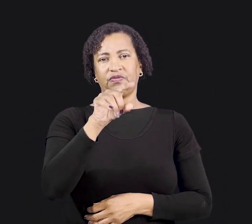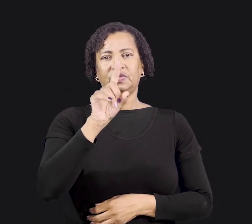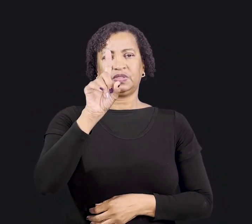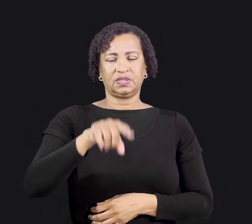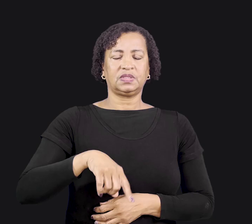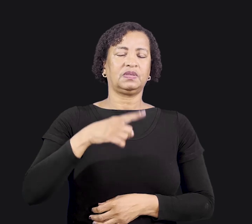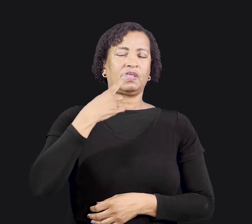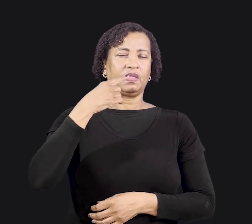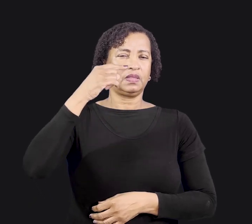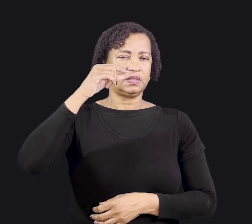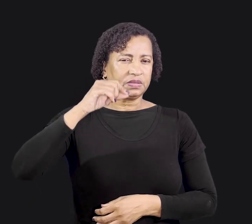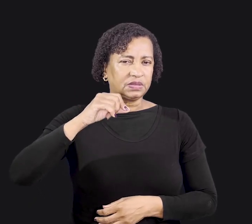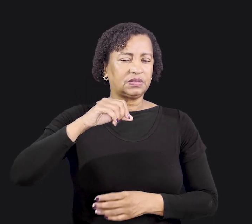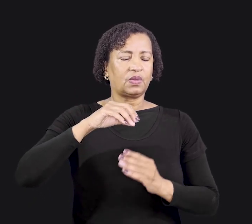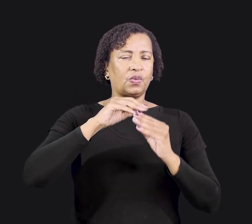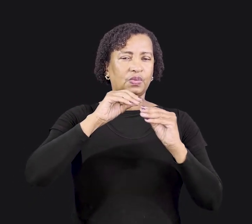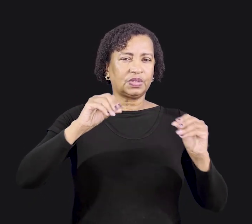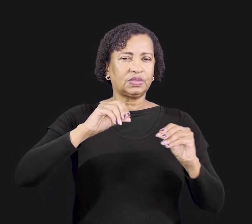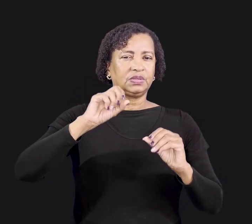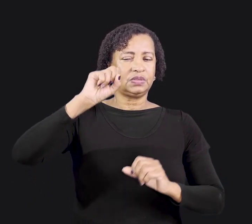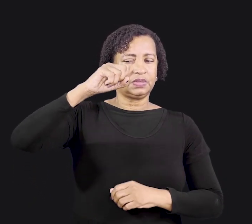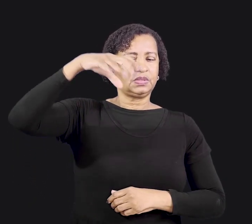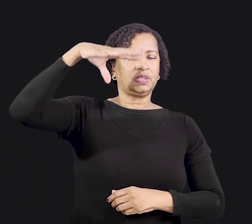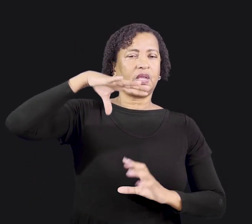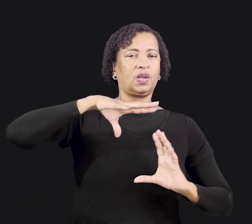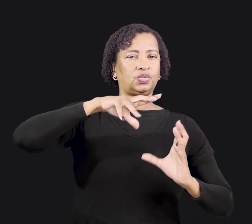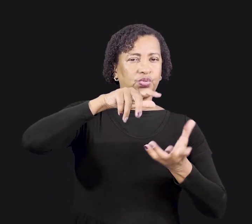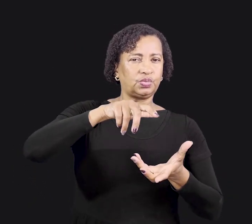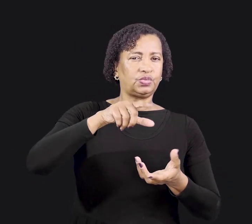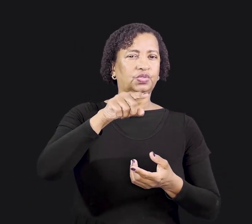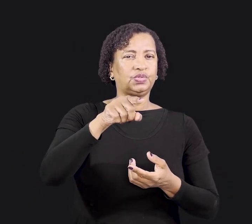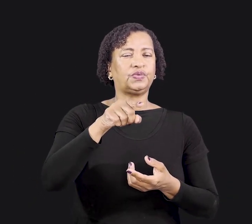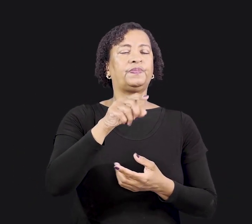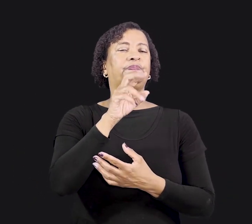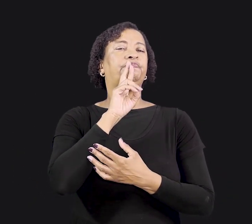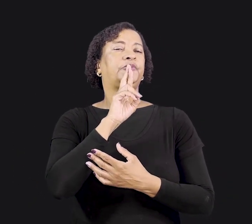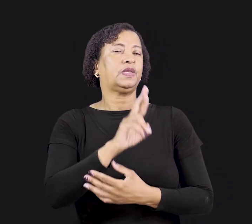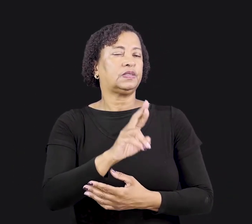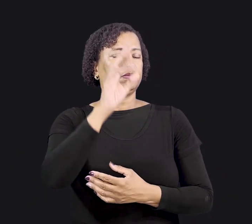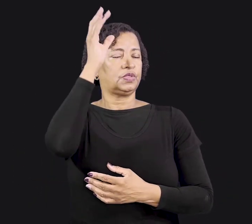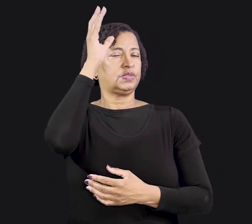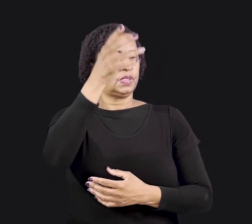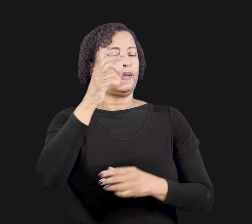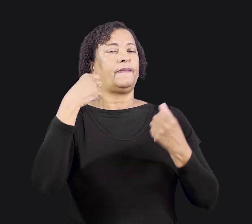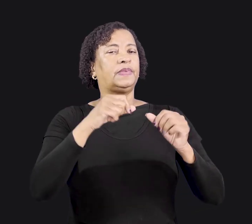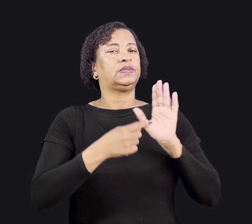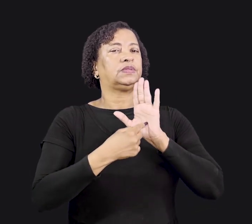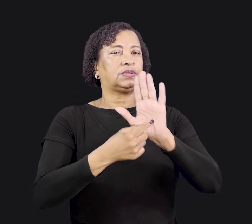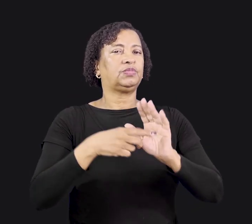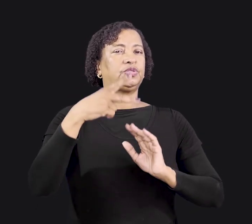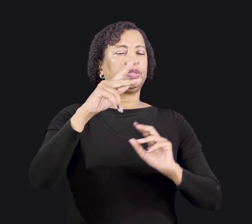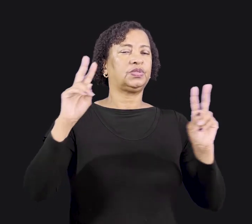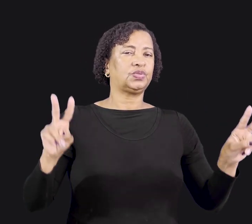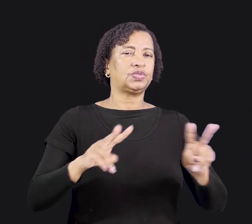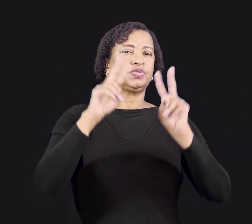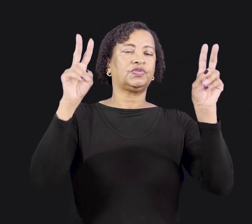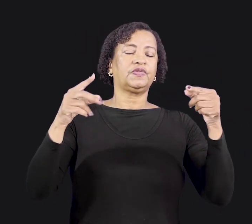sal da terra e a luz do mundo, a minha solução e minha resposta, então vocês precisam demonstrar que seus valores estão alinhados